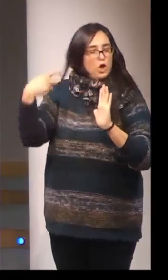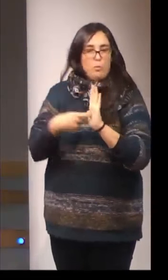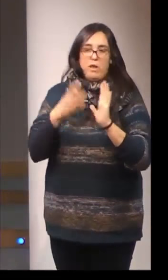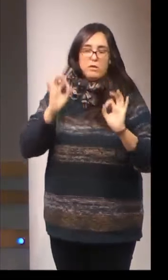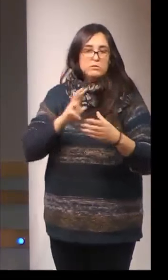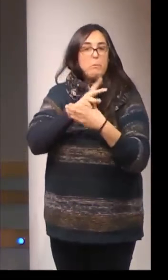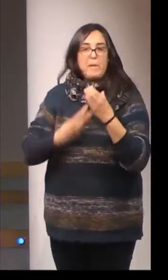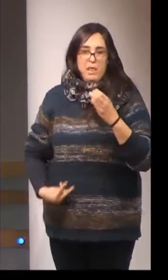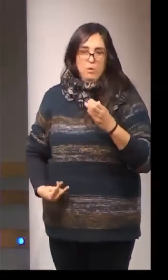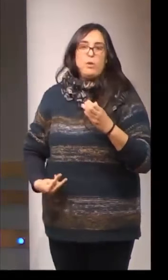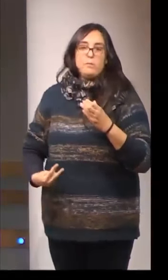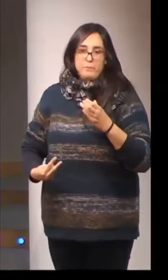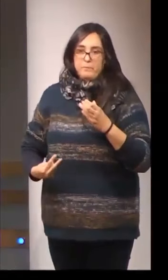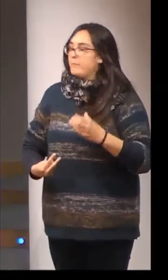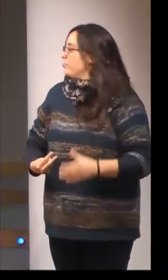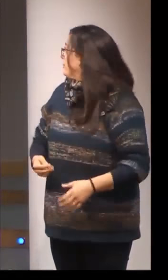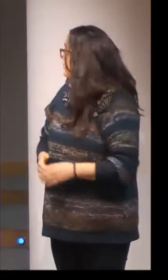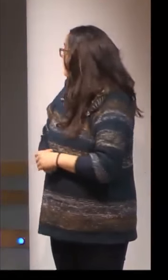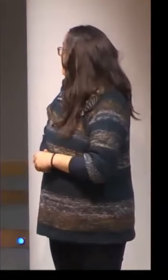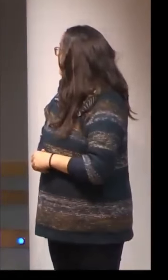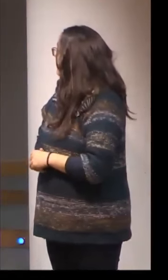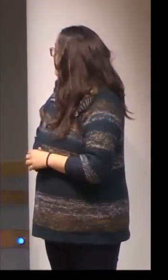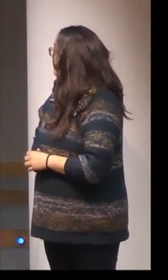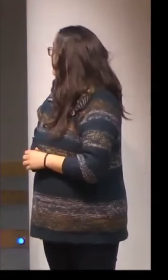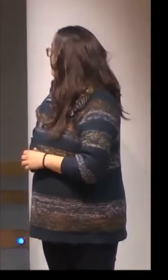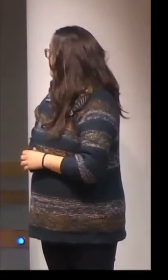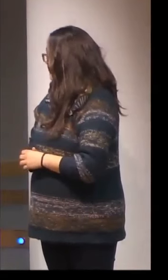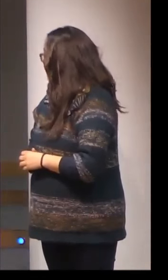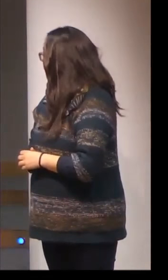El cuestionario es integral y además es bilingüe.